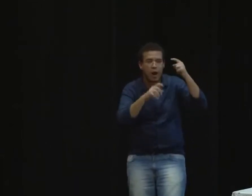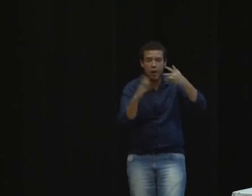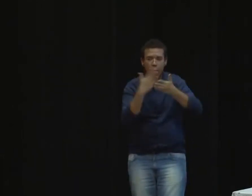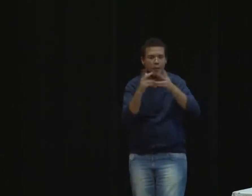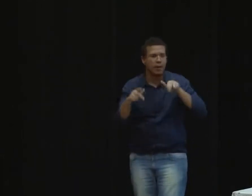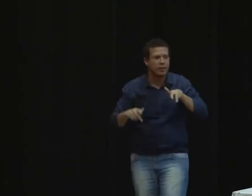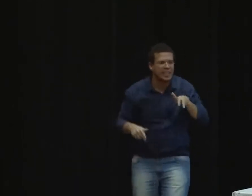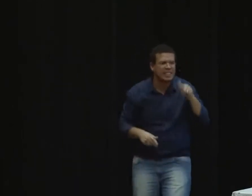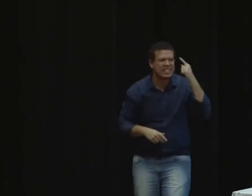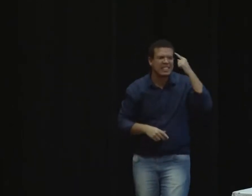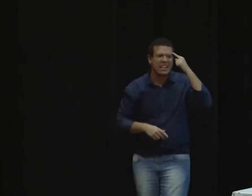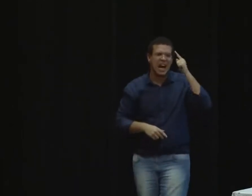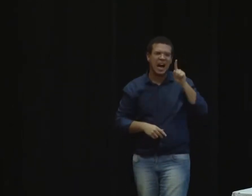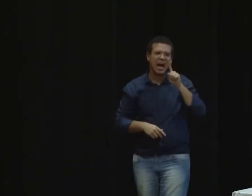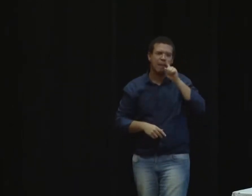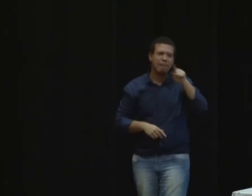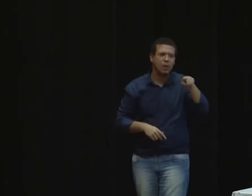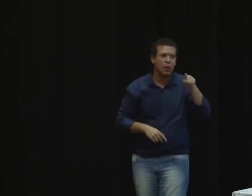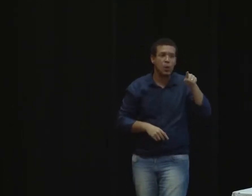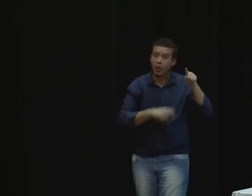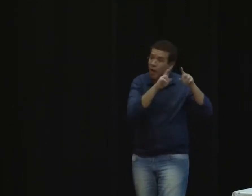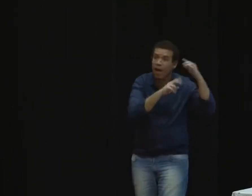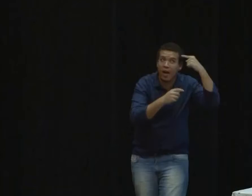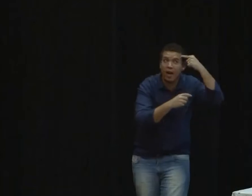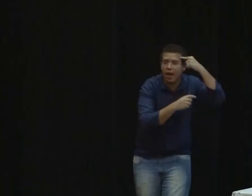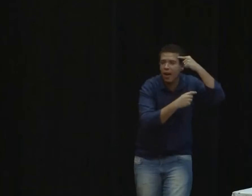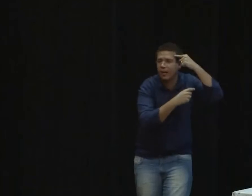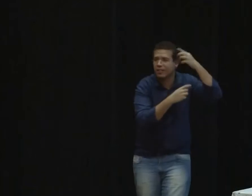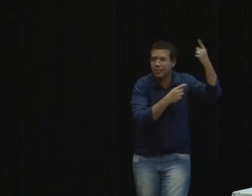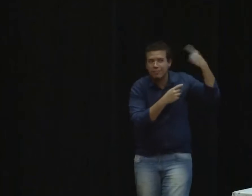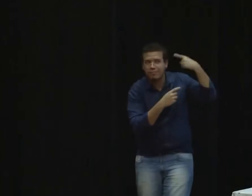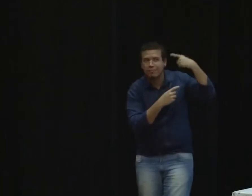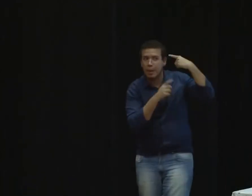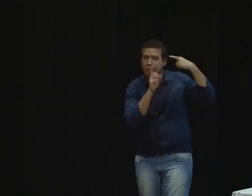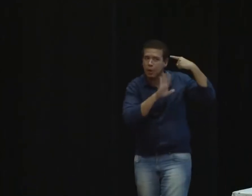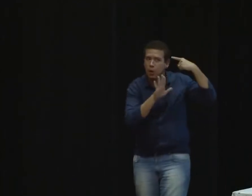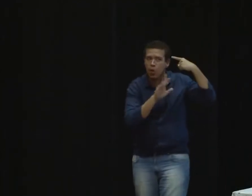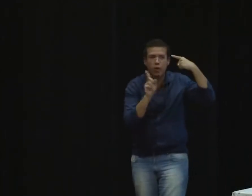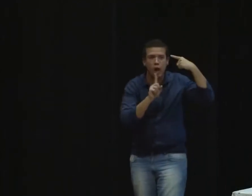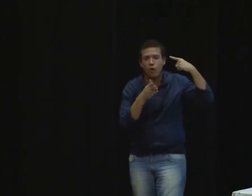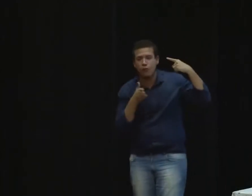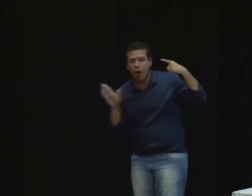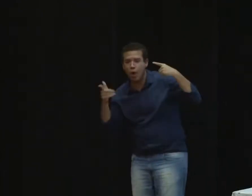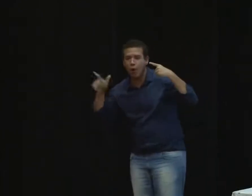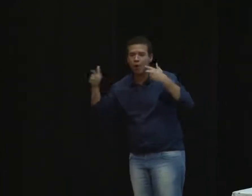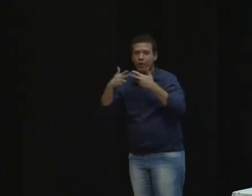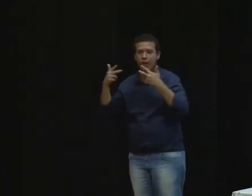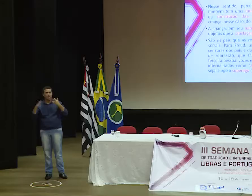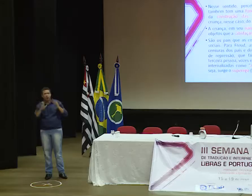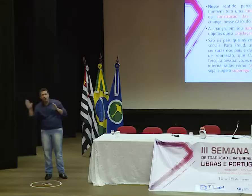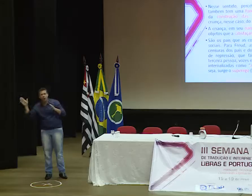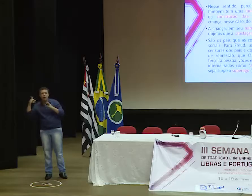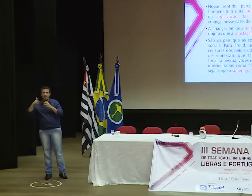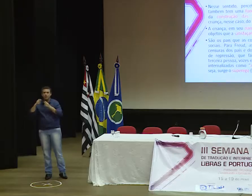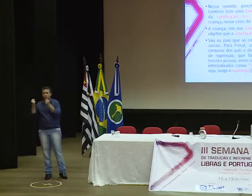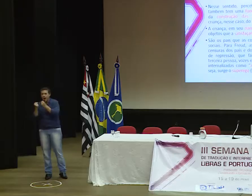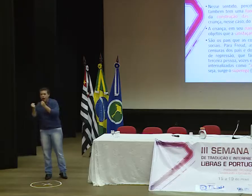lugar escuro e começo, no mesmo momento, a pensar. Isso é o superego, me dizendo que eu não devo ir por